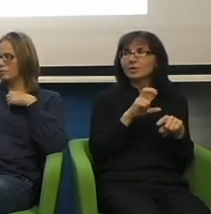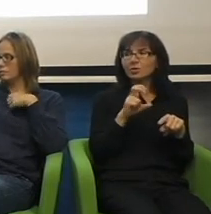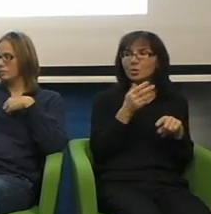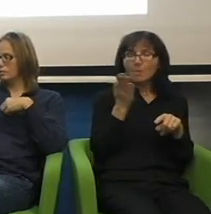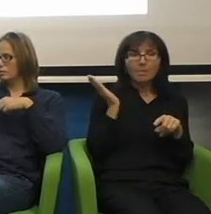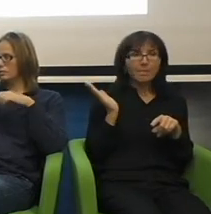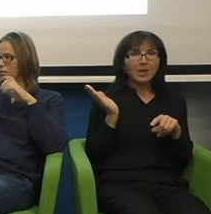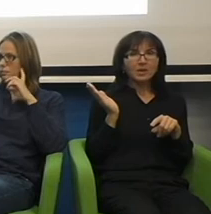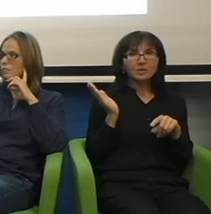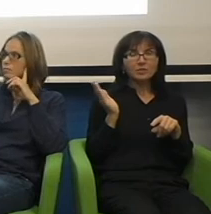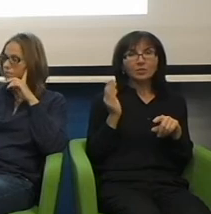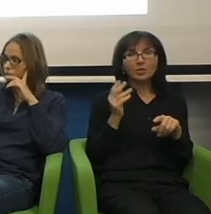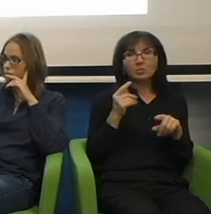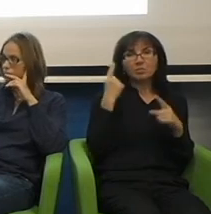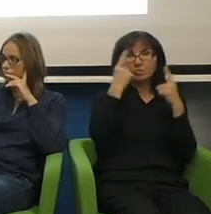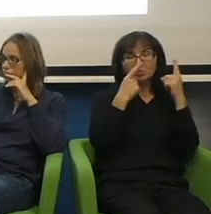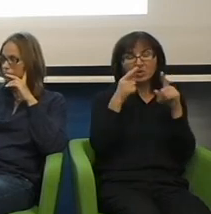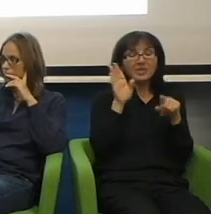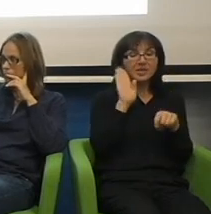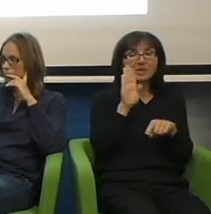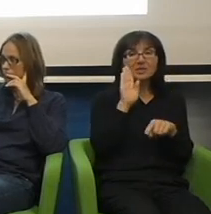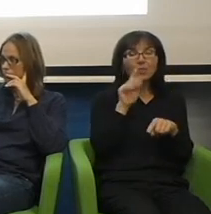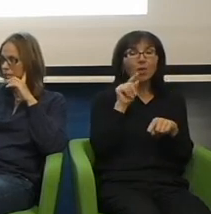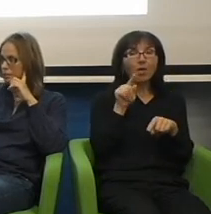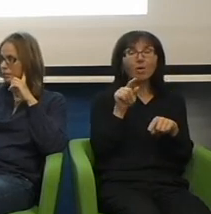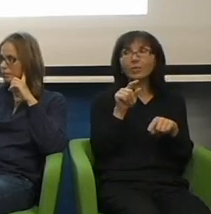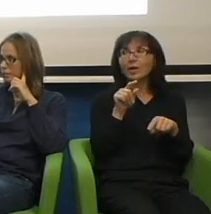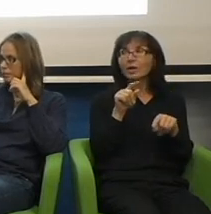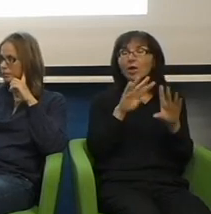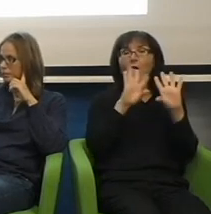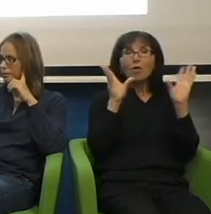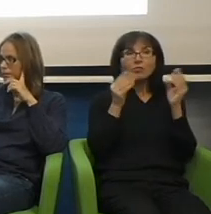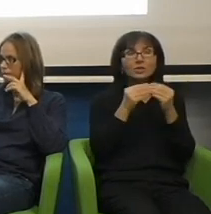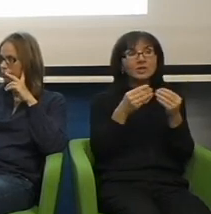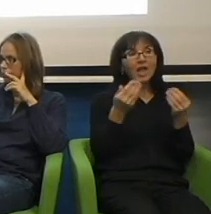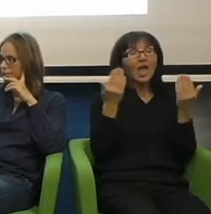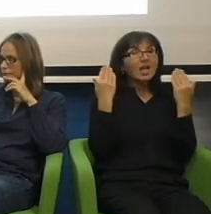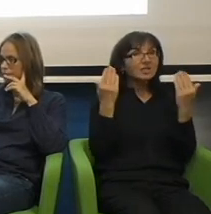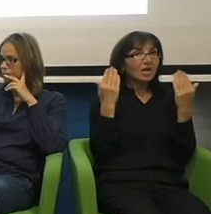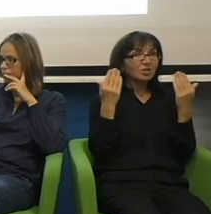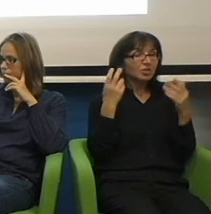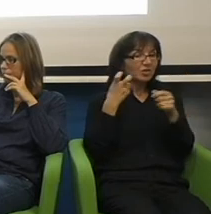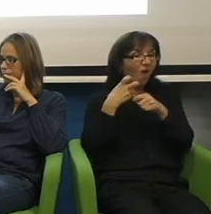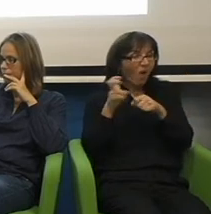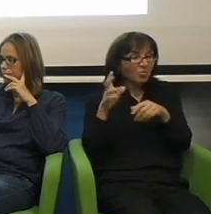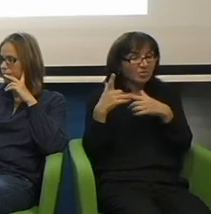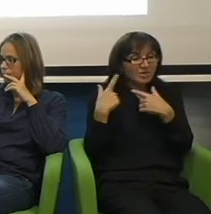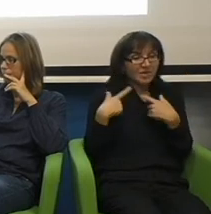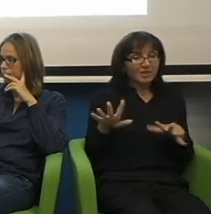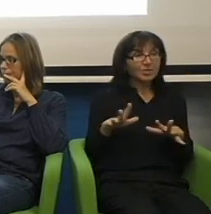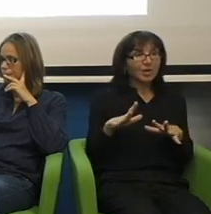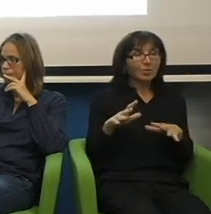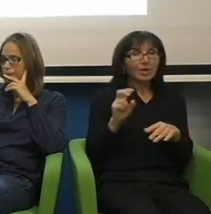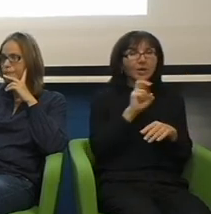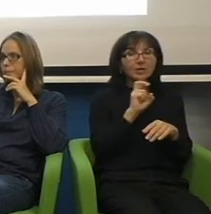państwa spostrzeżenie też jest taka, że ona rzeczywiście te wszystkie zaszczyty odrzucała? Czy, tak sobie pozwolę na prowokację,